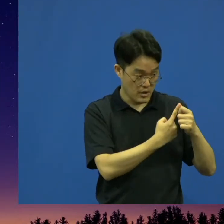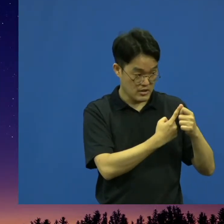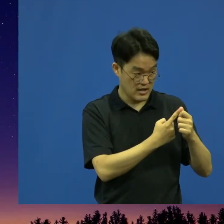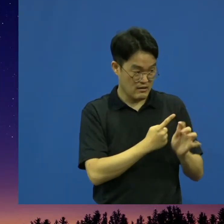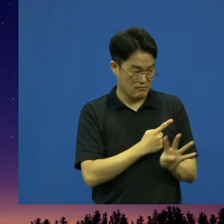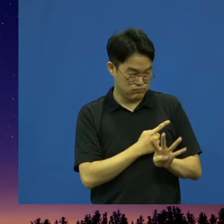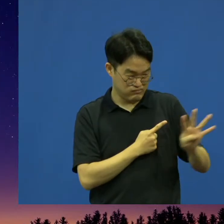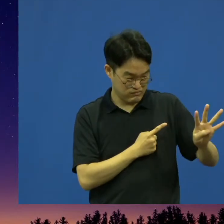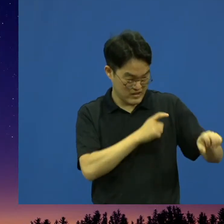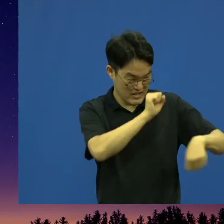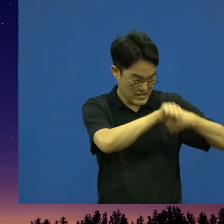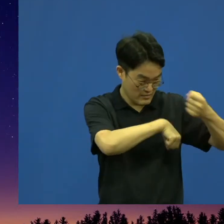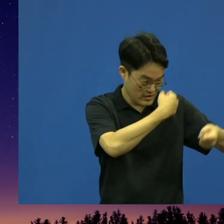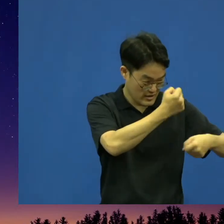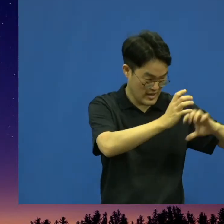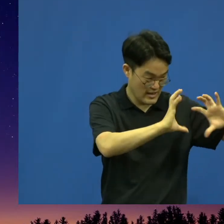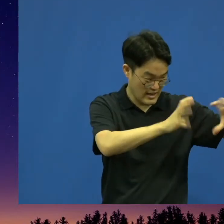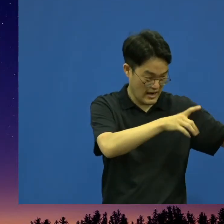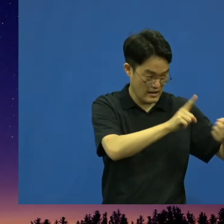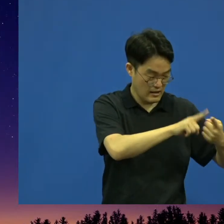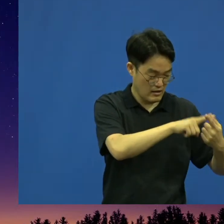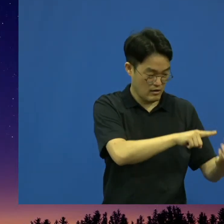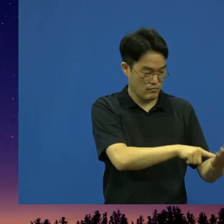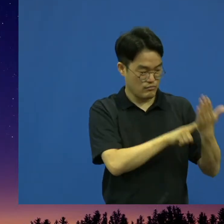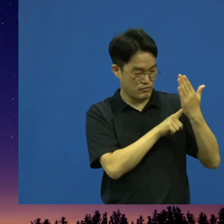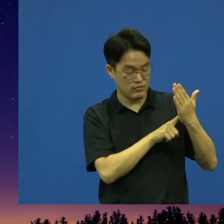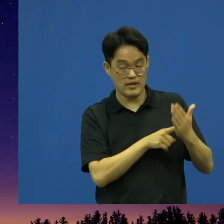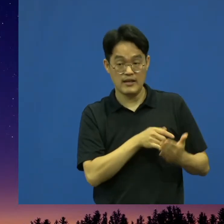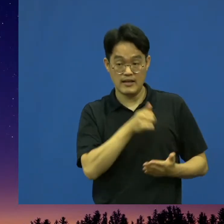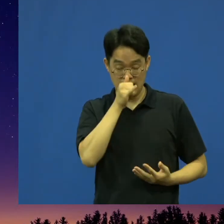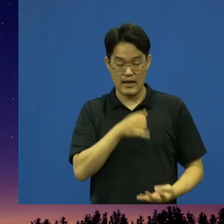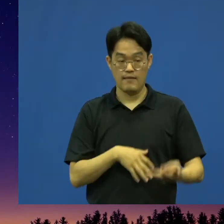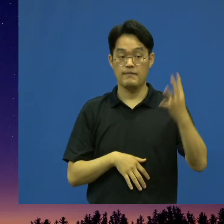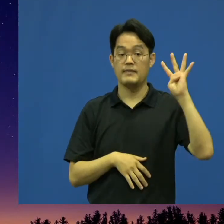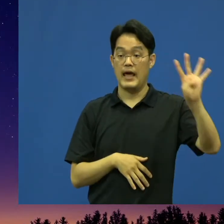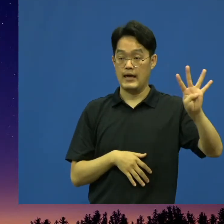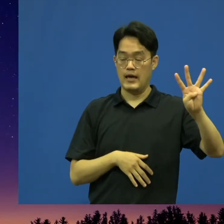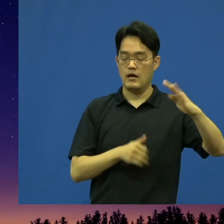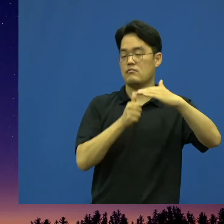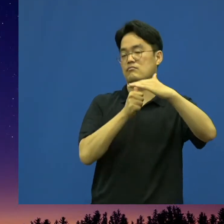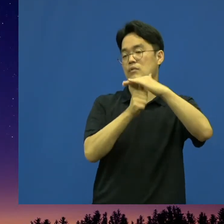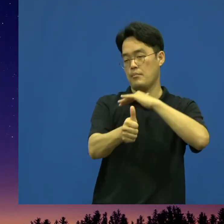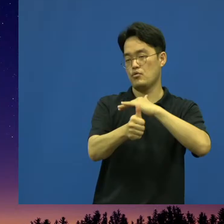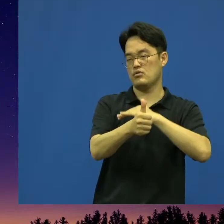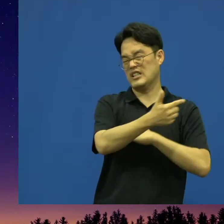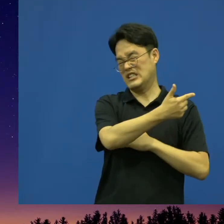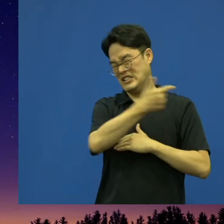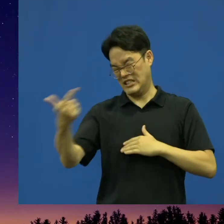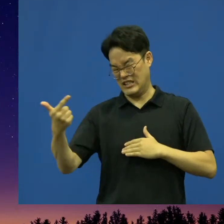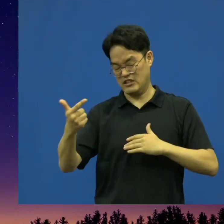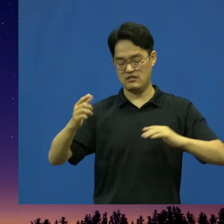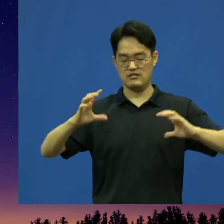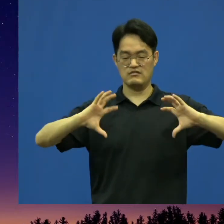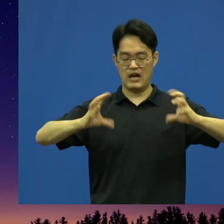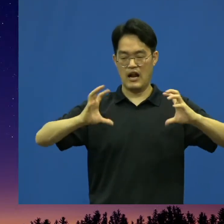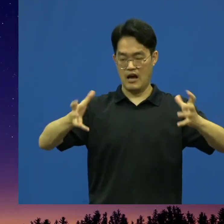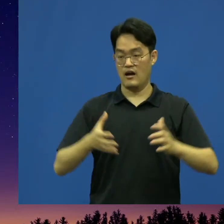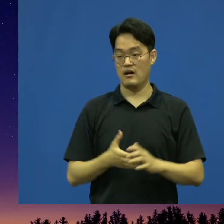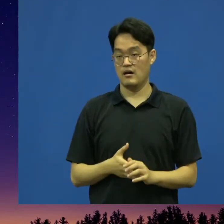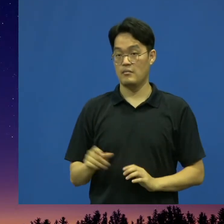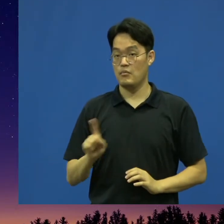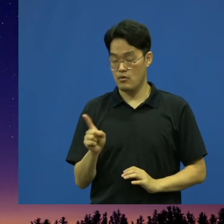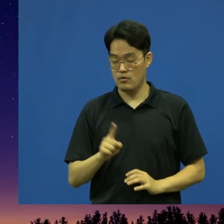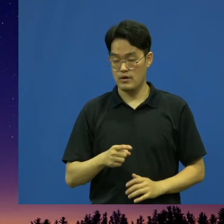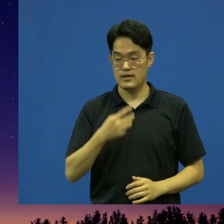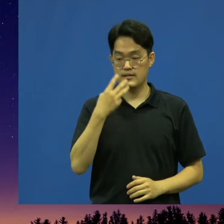짐승들의 나라를 보여주는데 네 대표적인 제국이 등장해요. 한번 보세요.